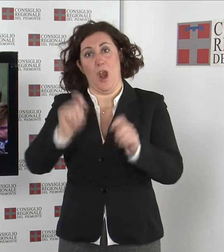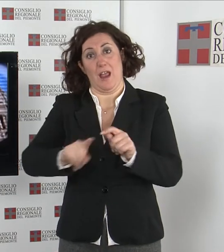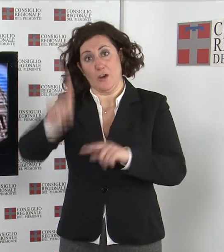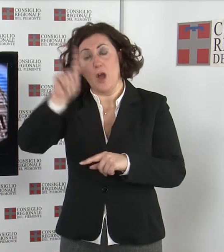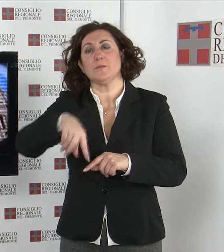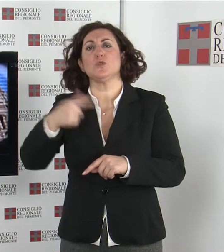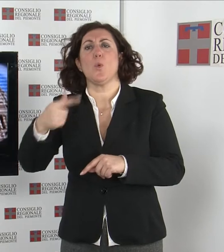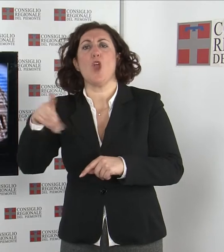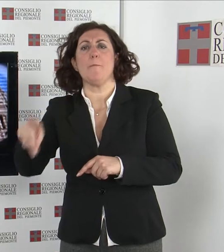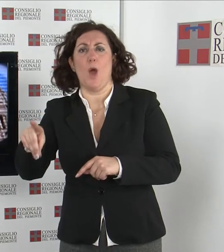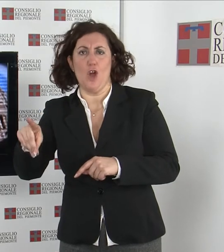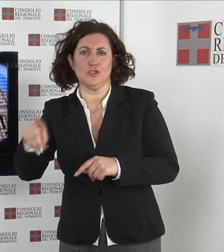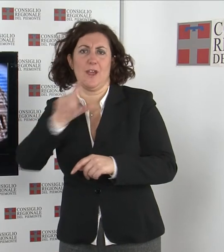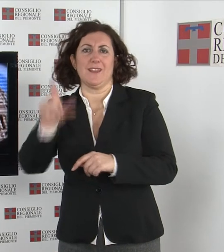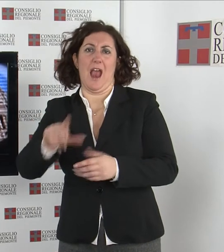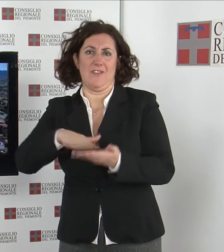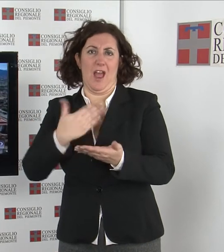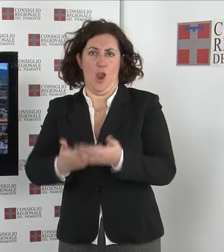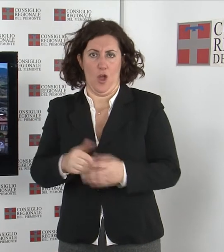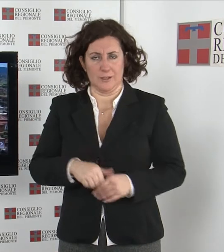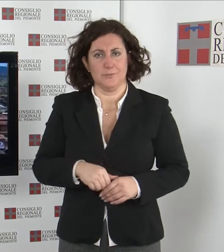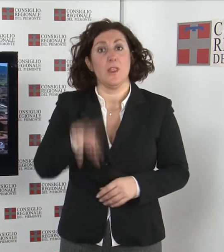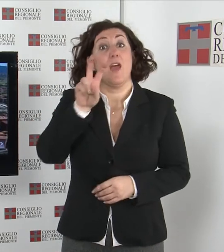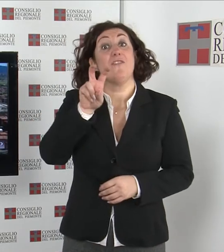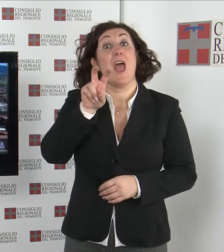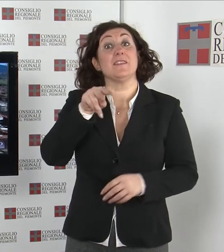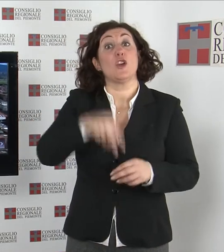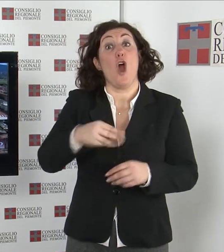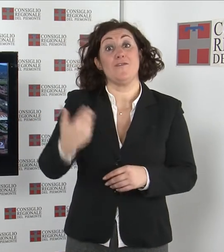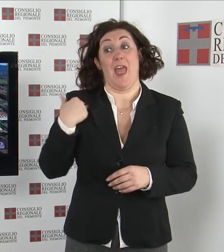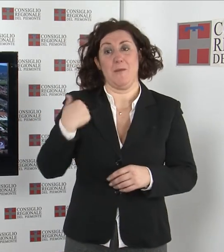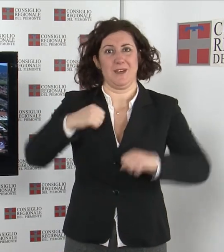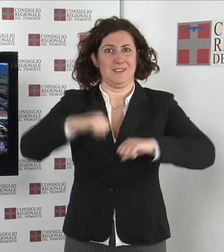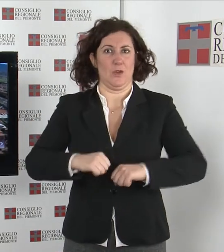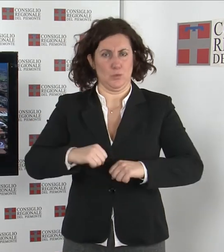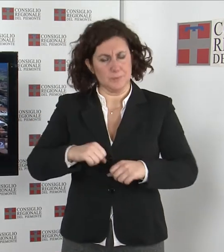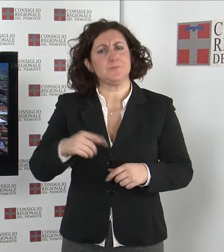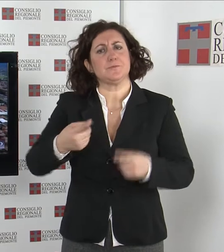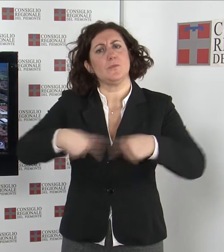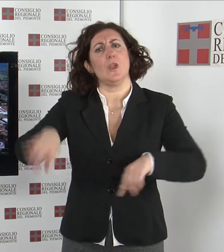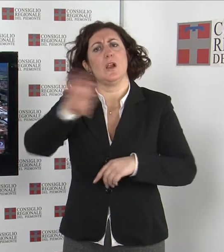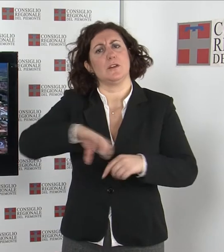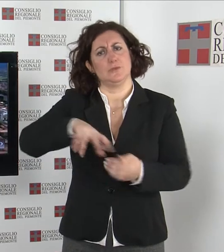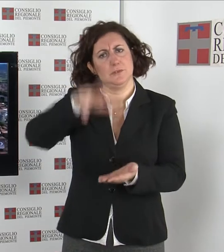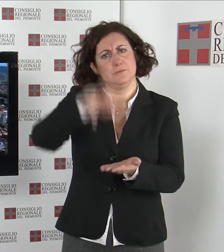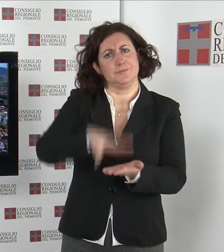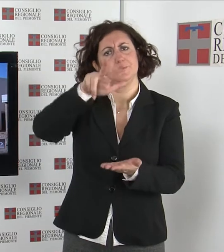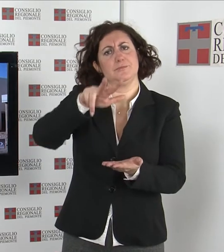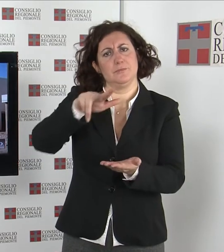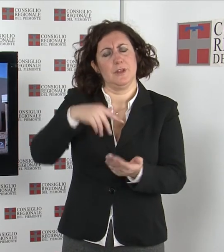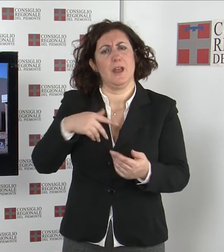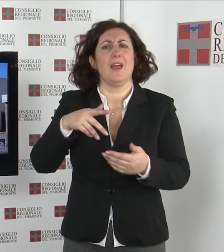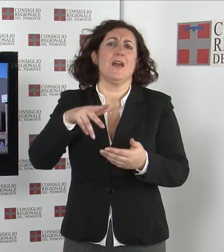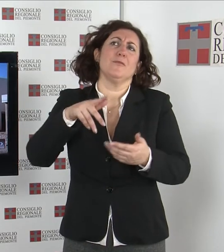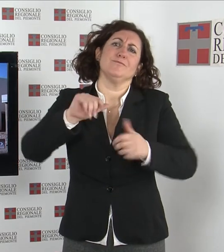Italia dei Valori seduta del 20 novembre il consiglio regionale ha approvato la deliberazione di revisione degli indirizzi generali e